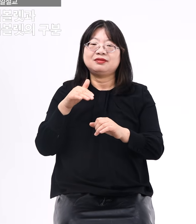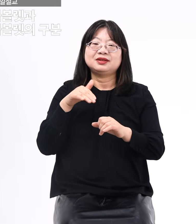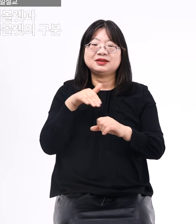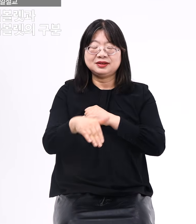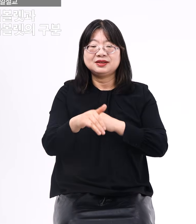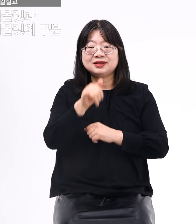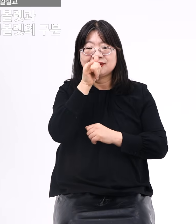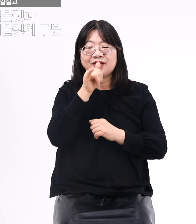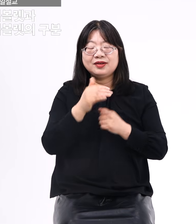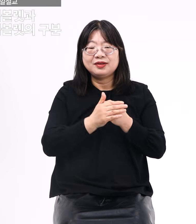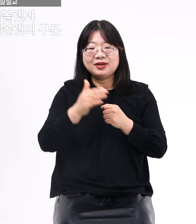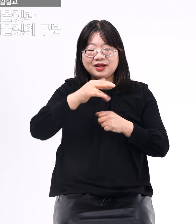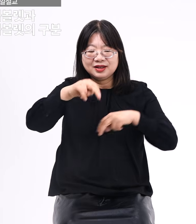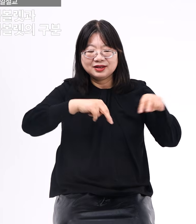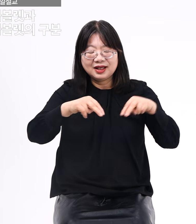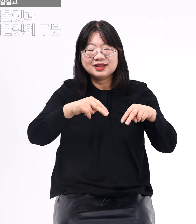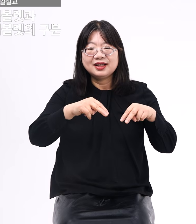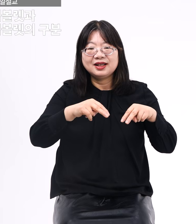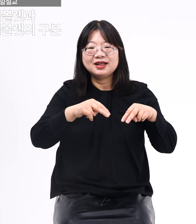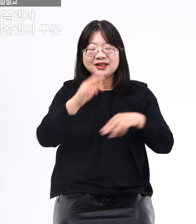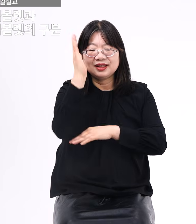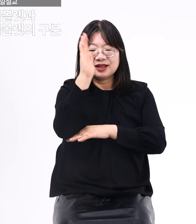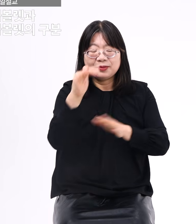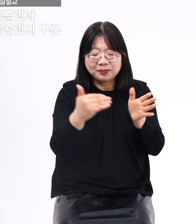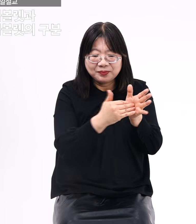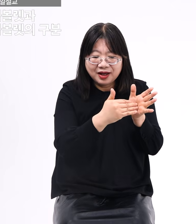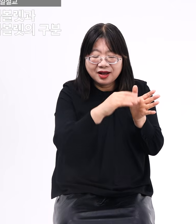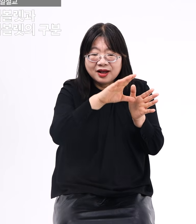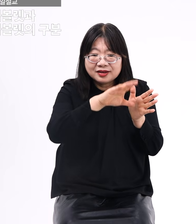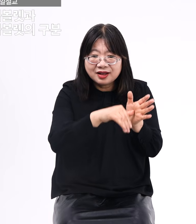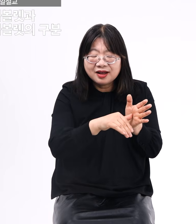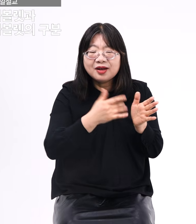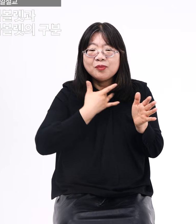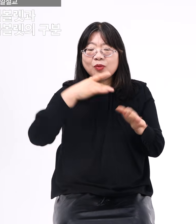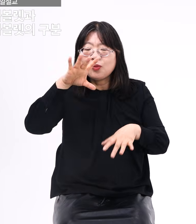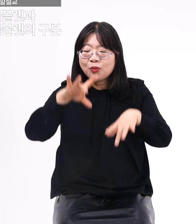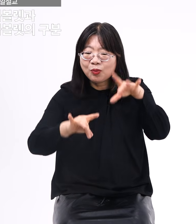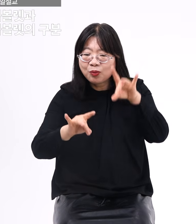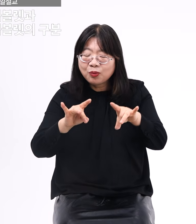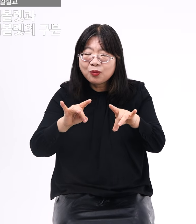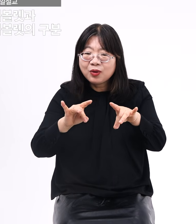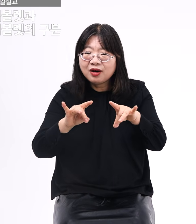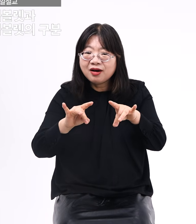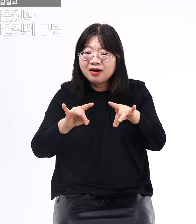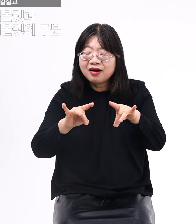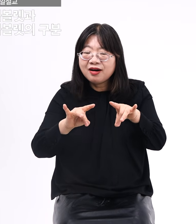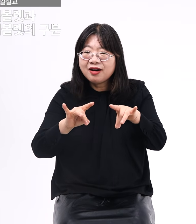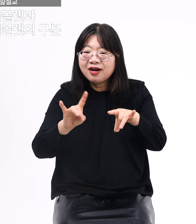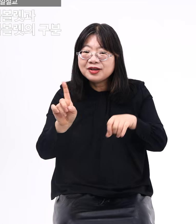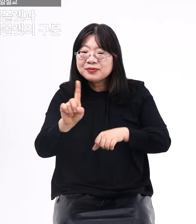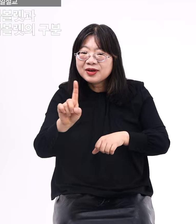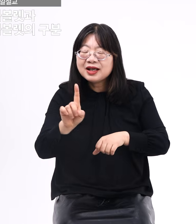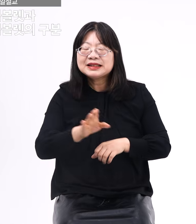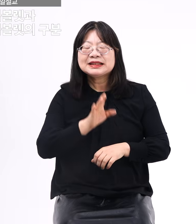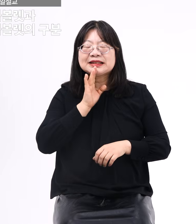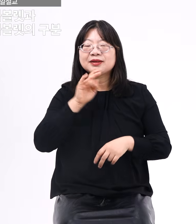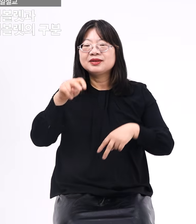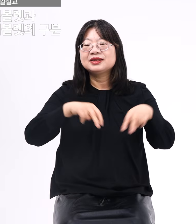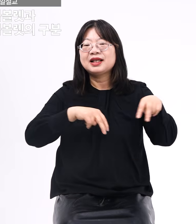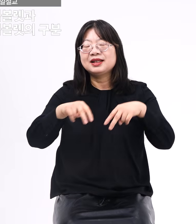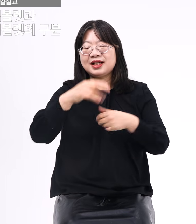이 사사기가 마칠 때쯤 뭘로 목마르게 하시는지 아십니까? 참된